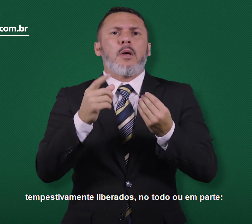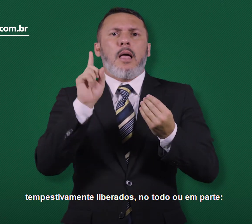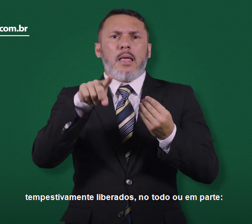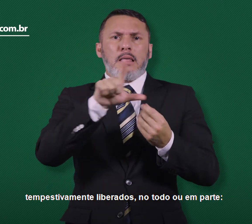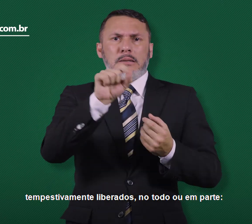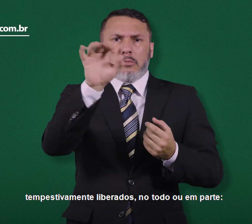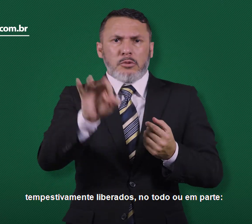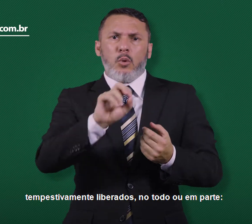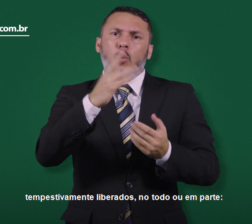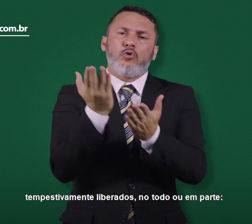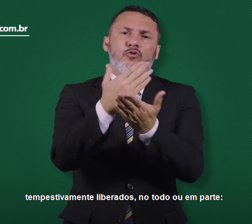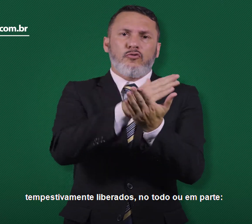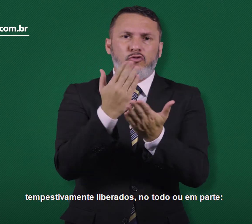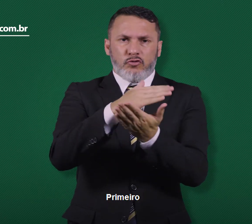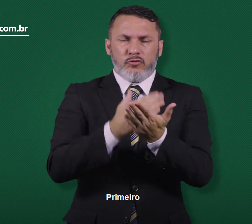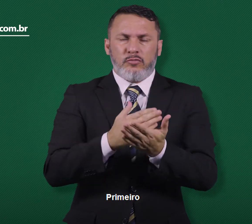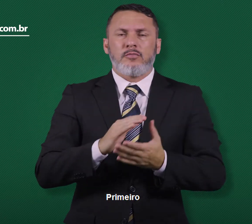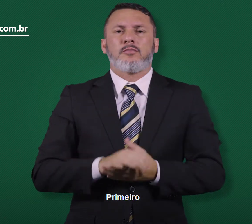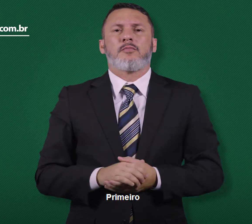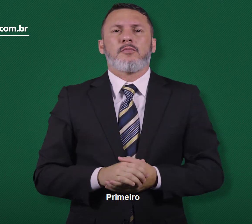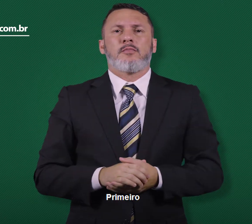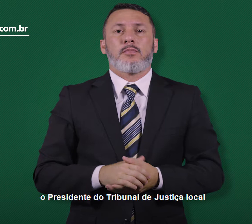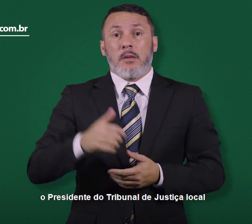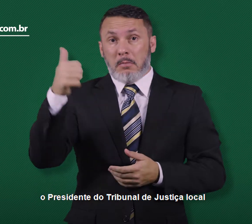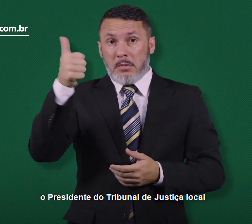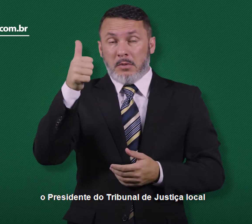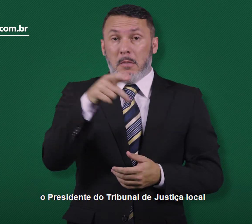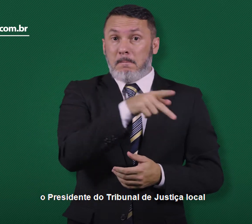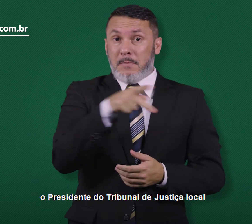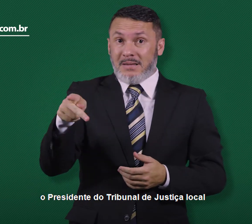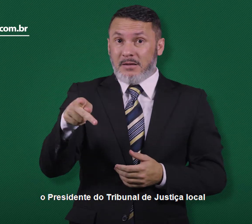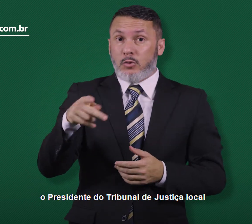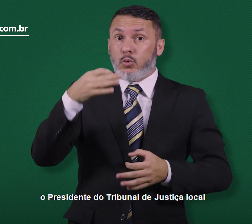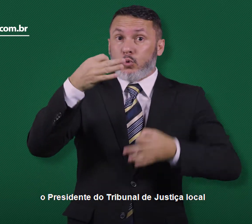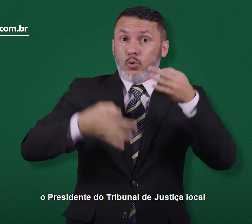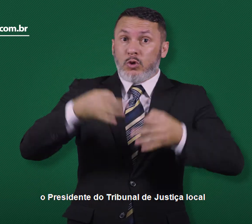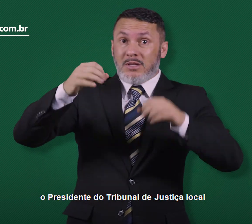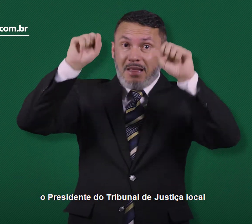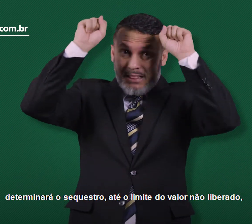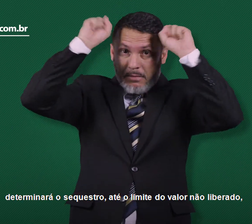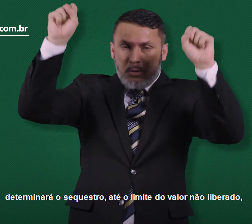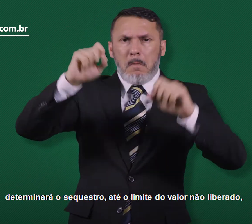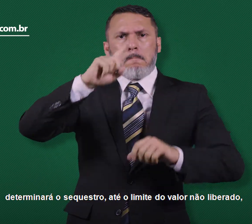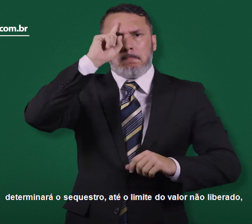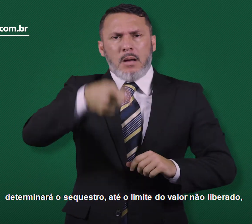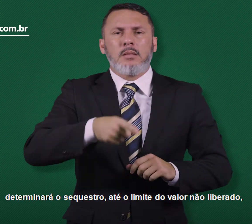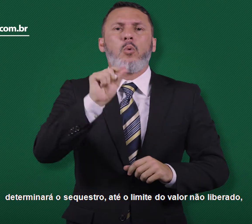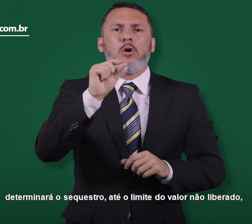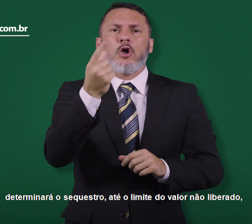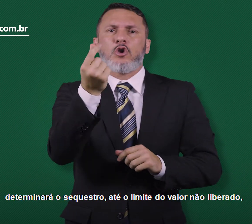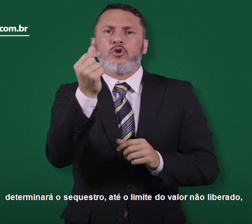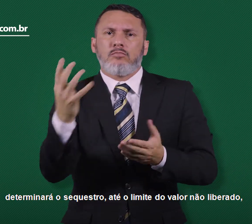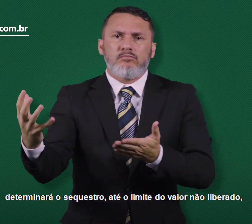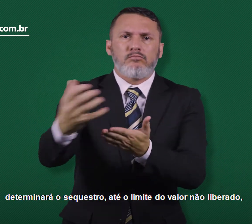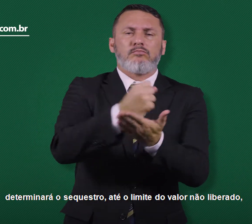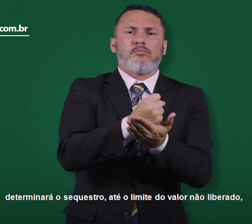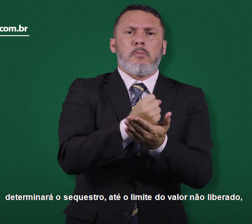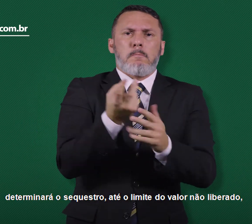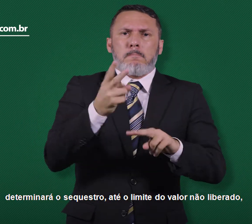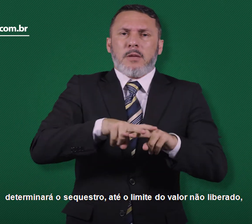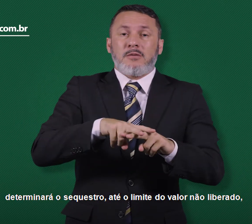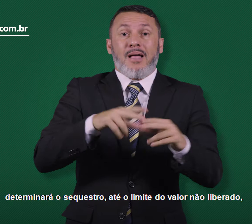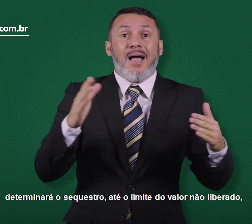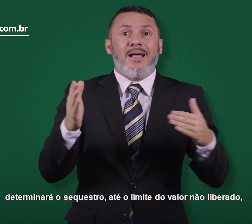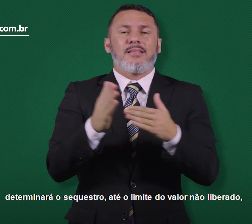todo ou em parte. Primeiro, o presidente do Tribunal de Justiça local determinará o sequestro até o